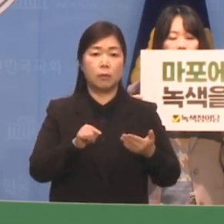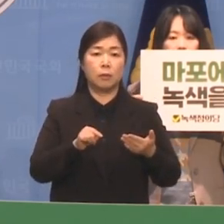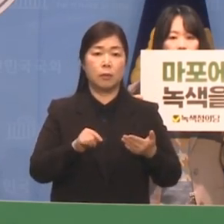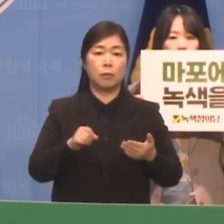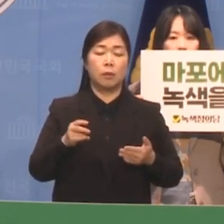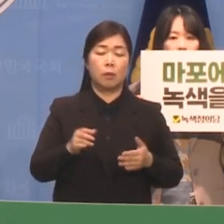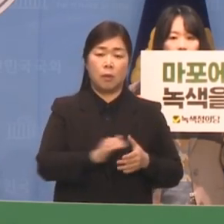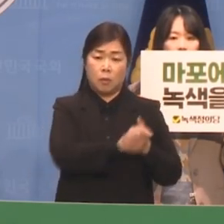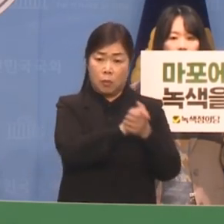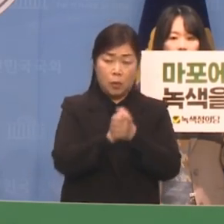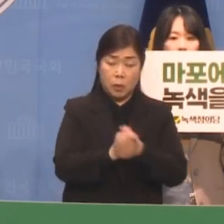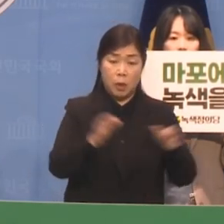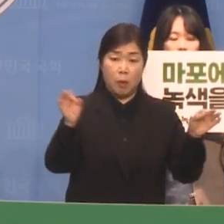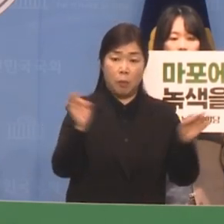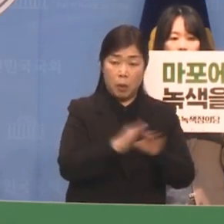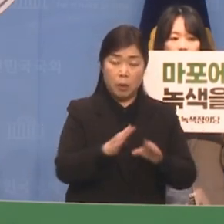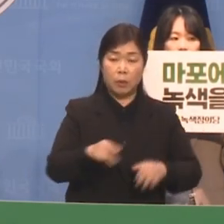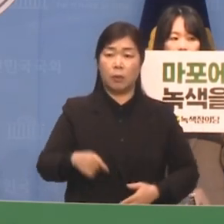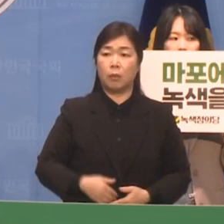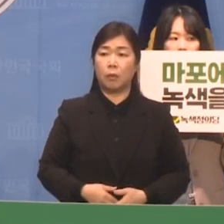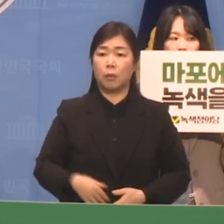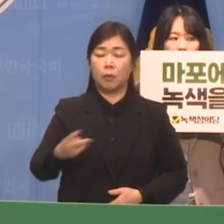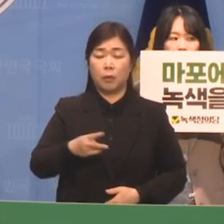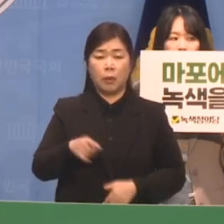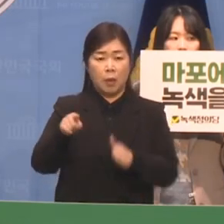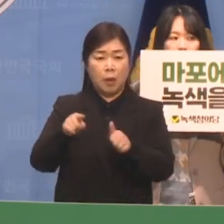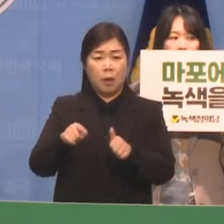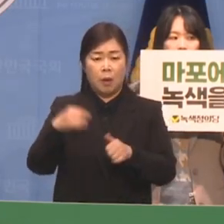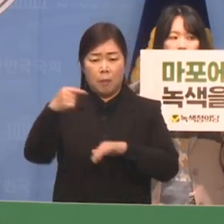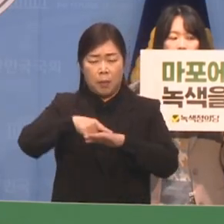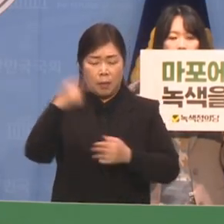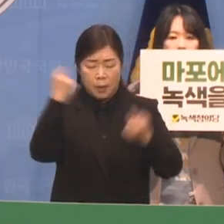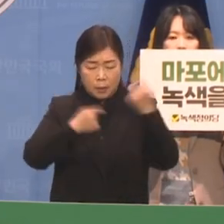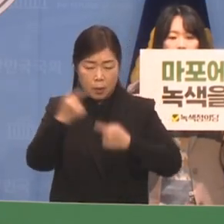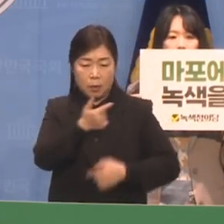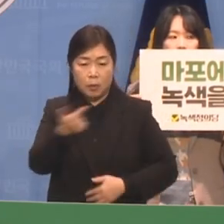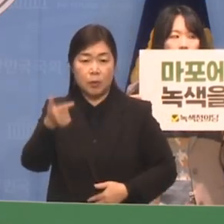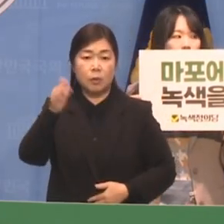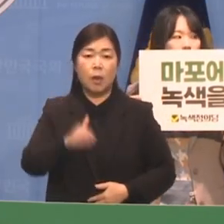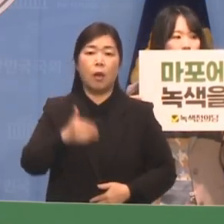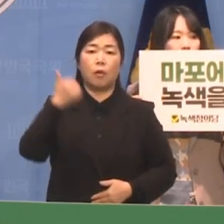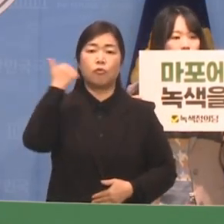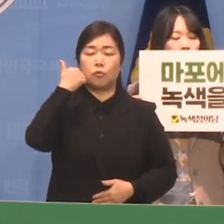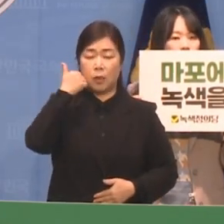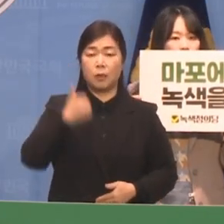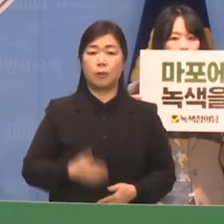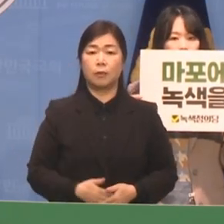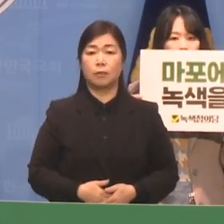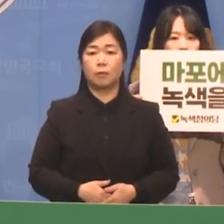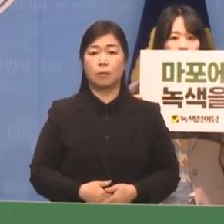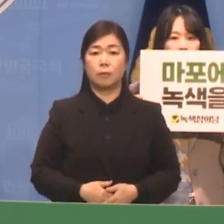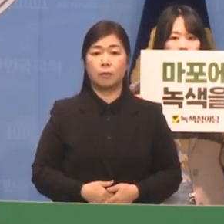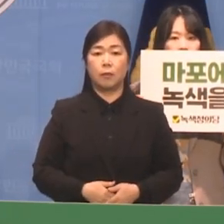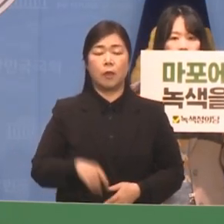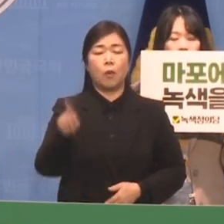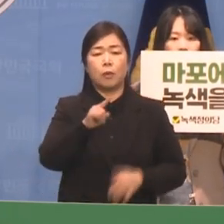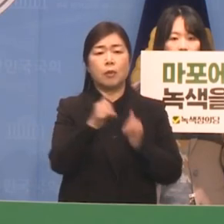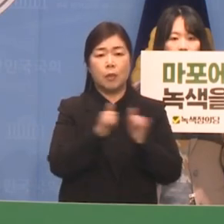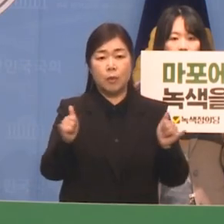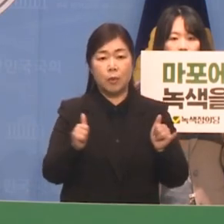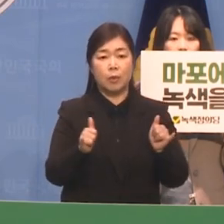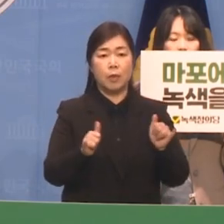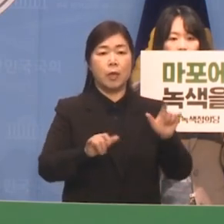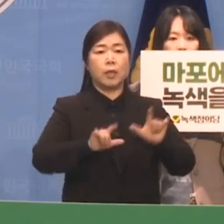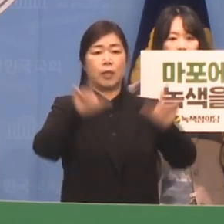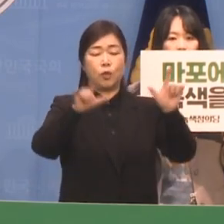동지는 간데 없고 깃발조차 너덜너덜해진 시대라 할지라도 누군가는 기후위기와 불평등 극복을 최우선으로 하는